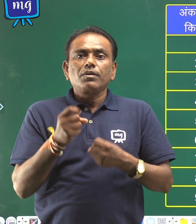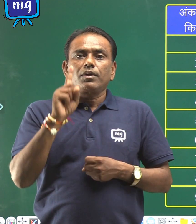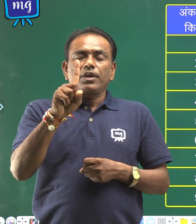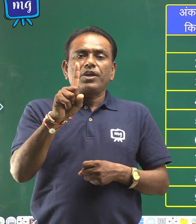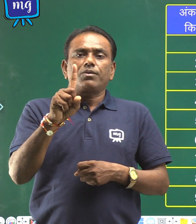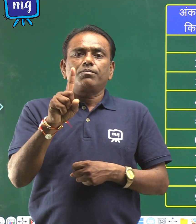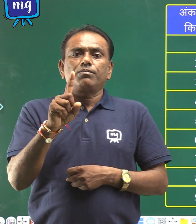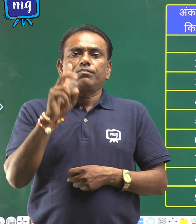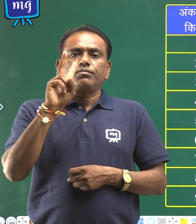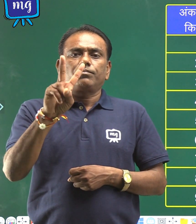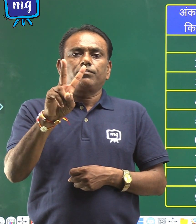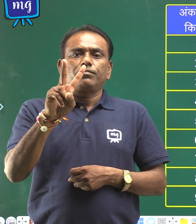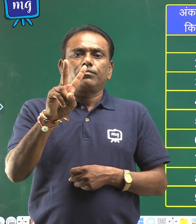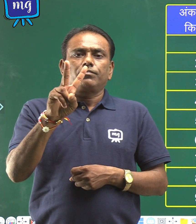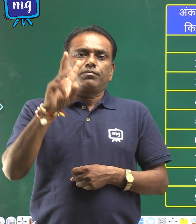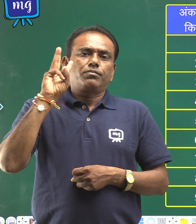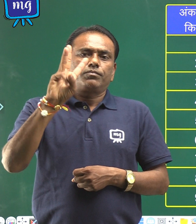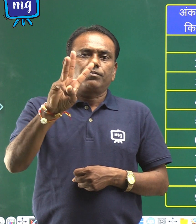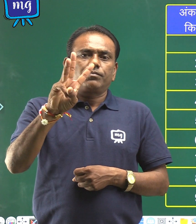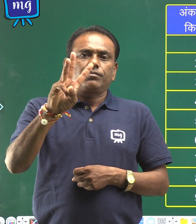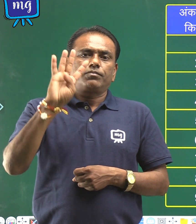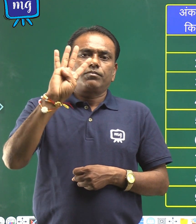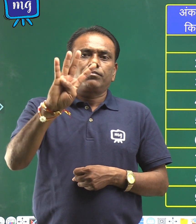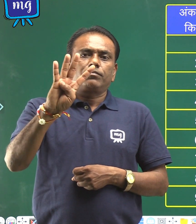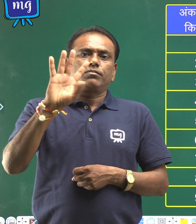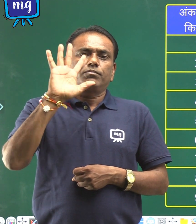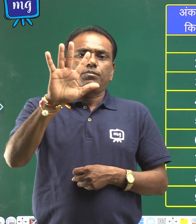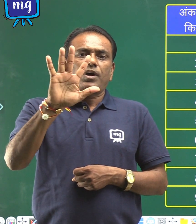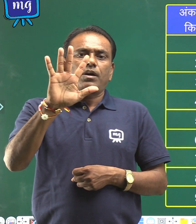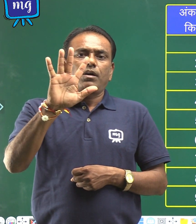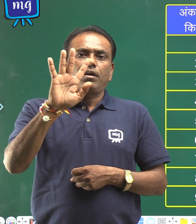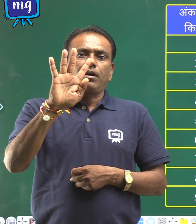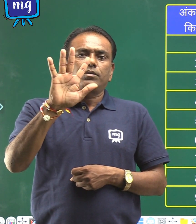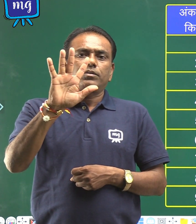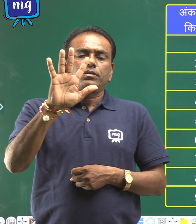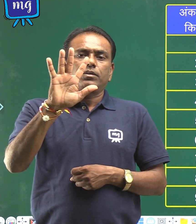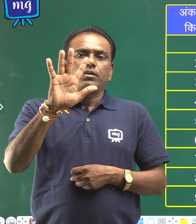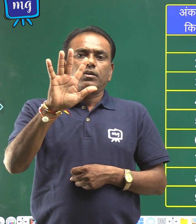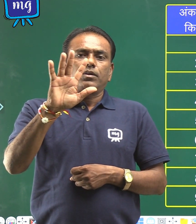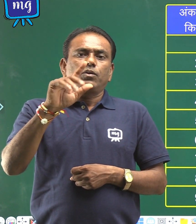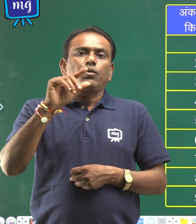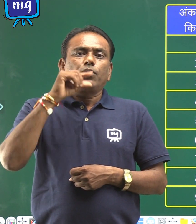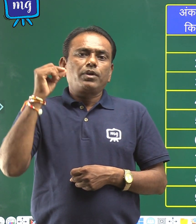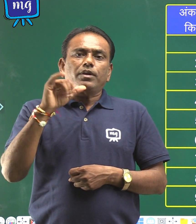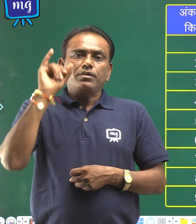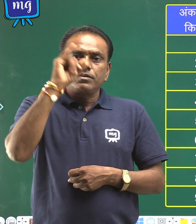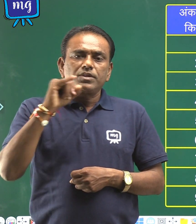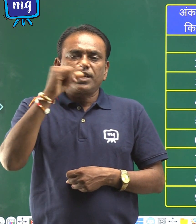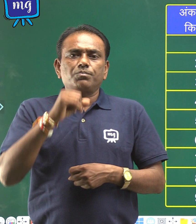1 2 3 4, ये 5 और ये